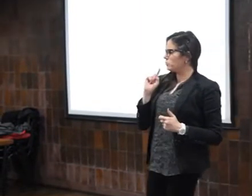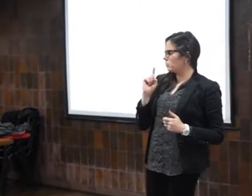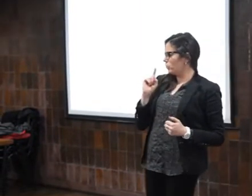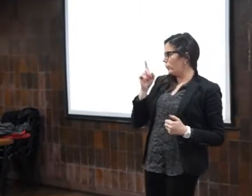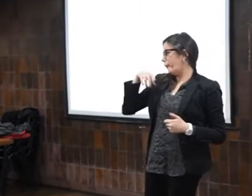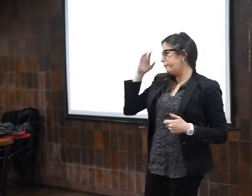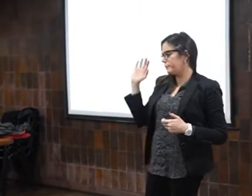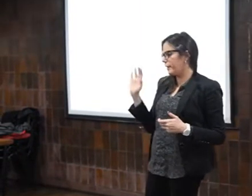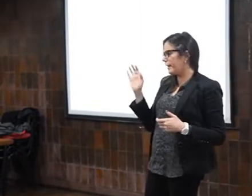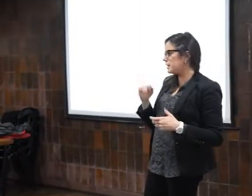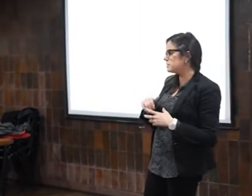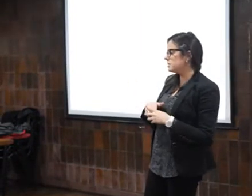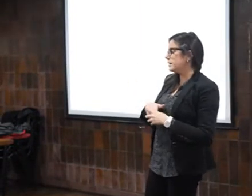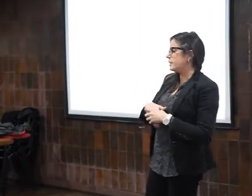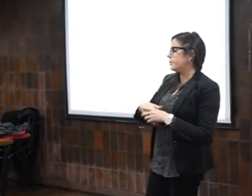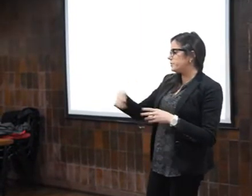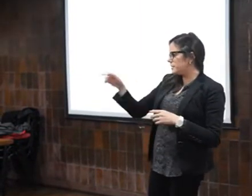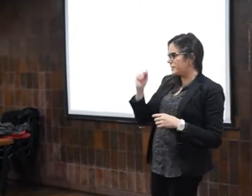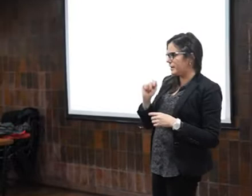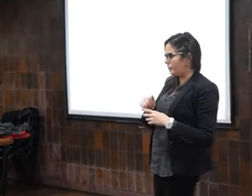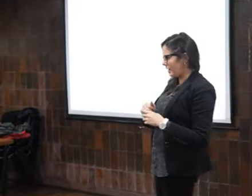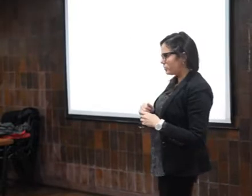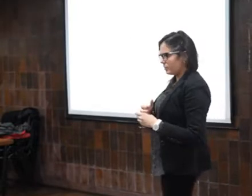pues tiene su seguro x